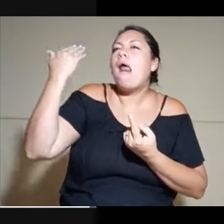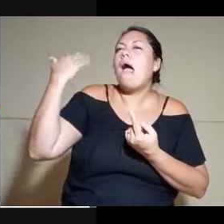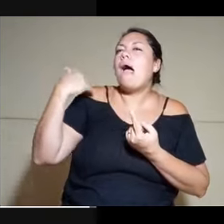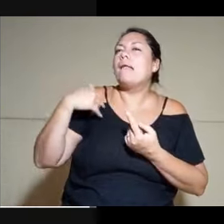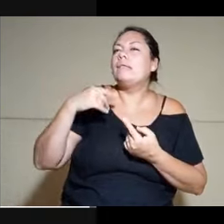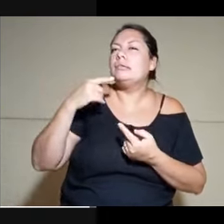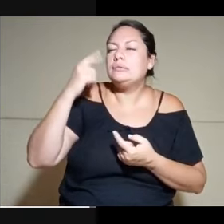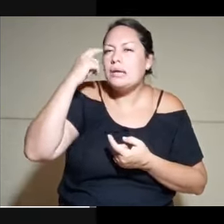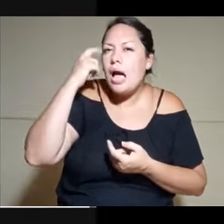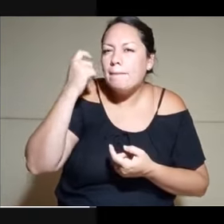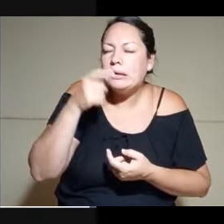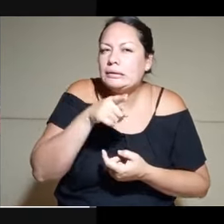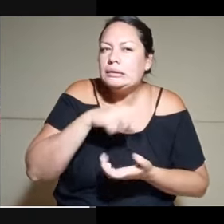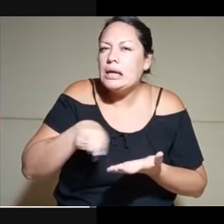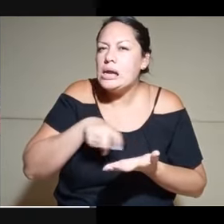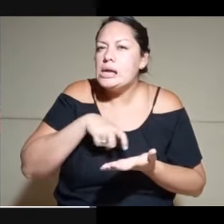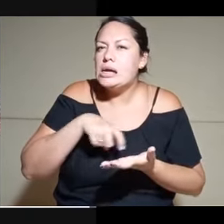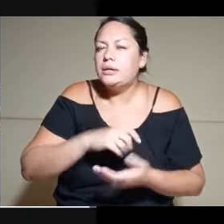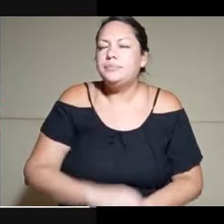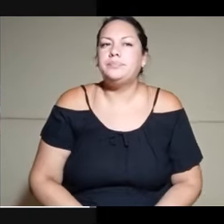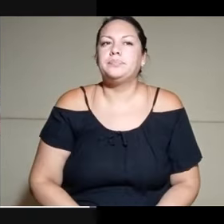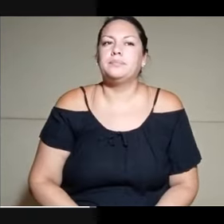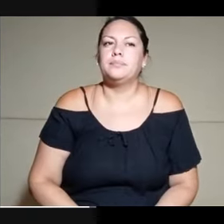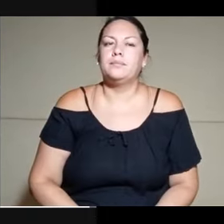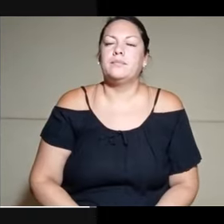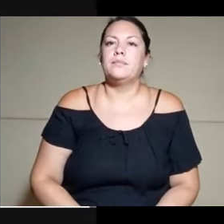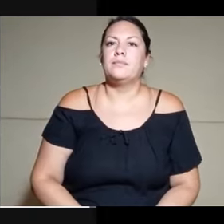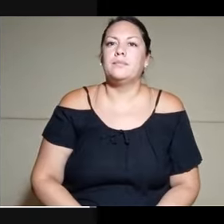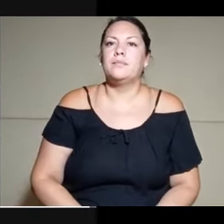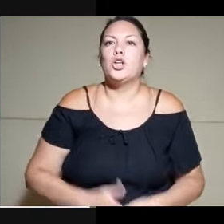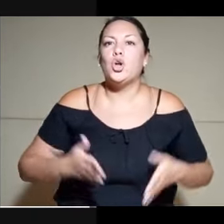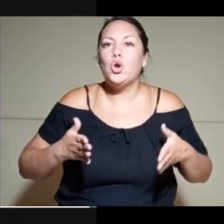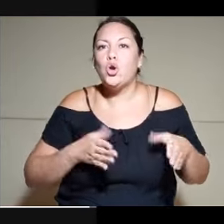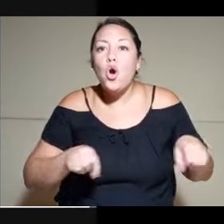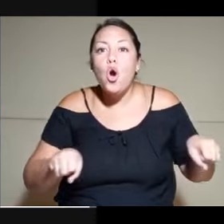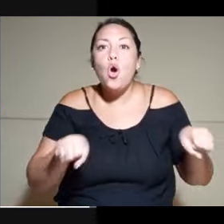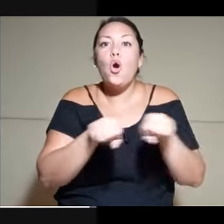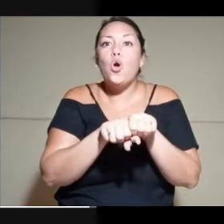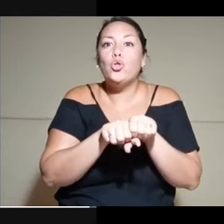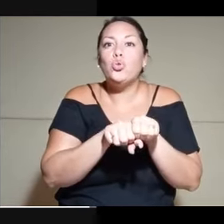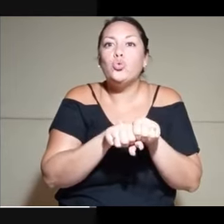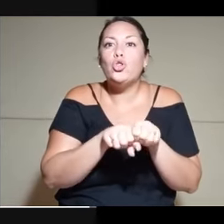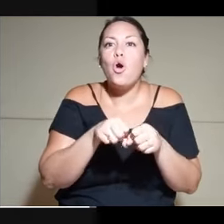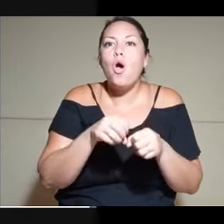¿Cómo se llama esto? Ah, Que lo vieron en la clase pasada con la profesora. ¿Cómo se